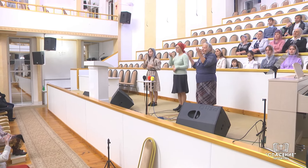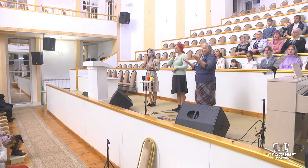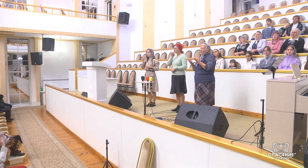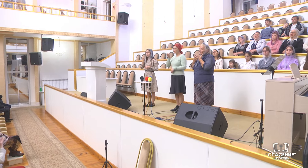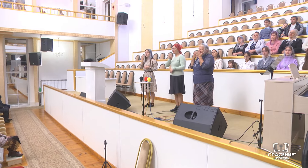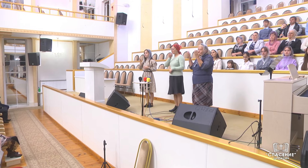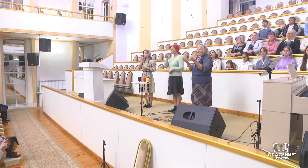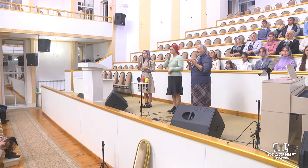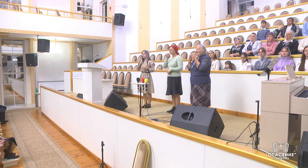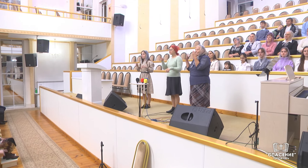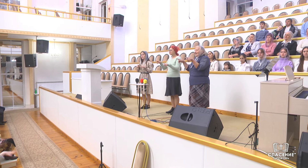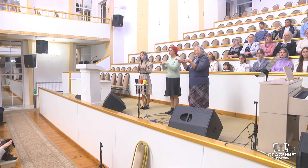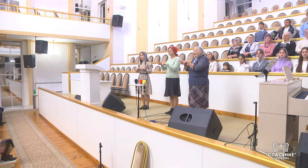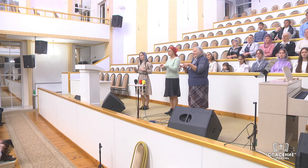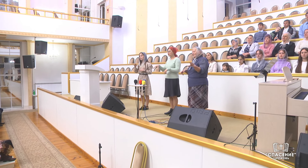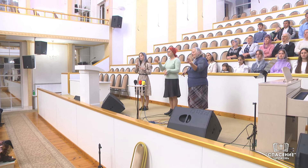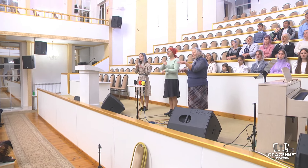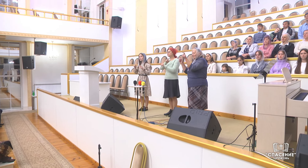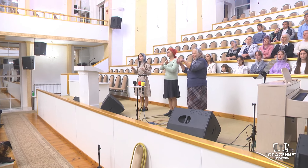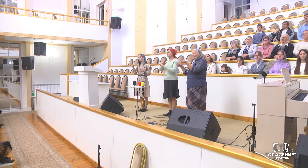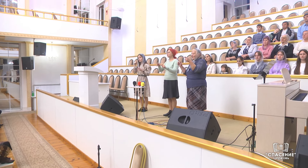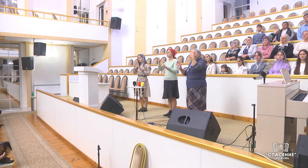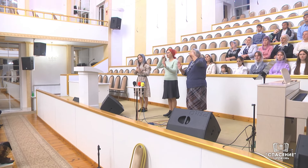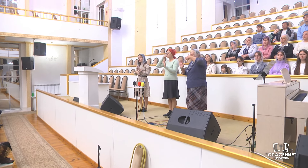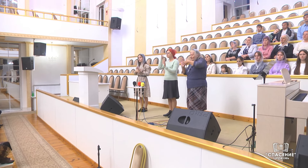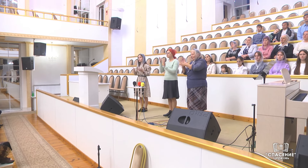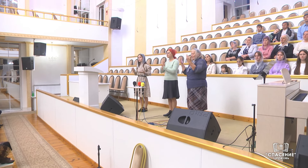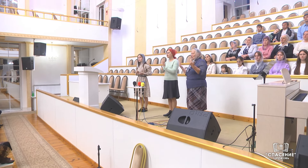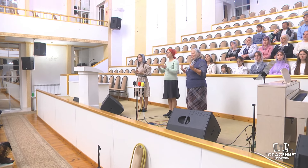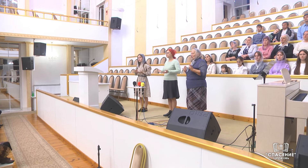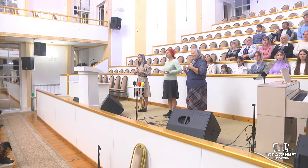Как и все, вникаю в жизни глубину.